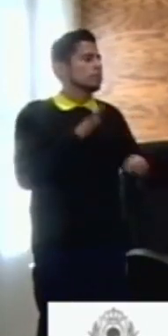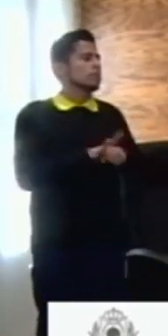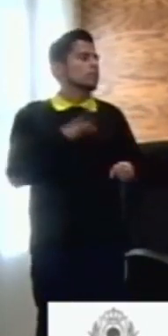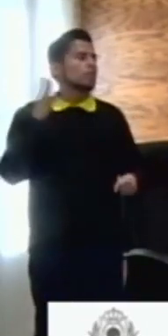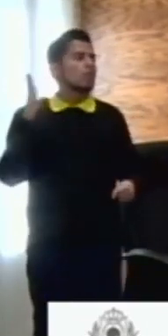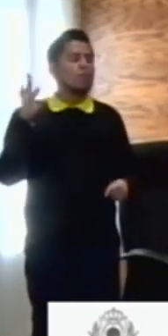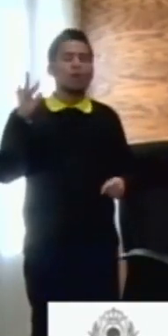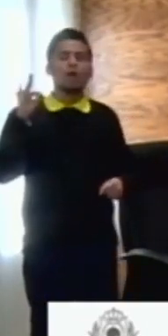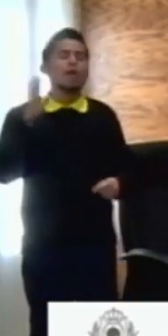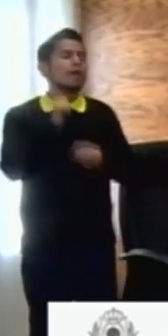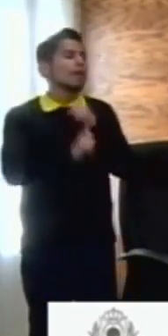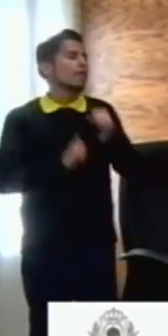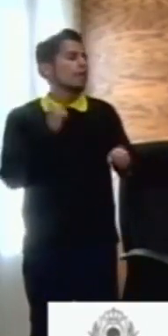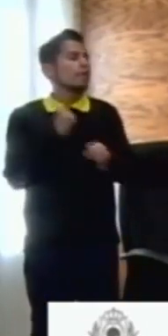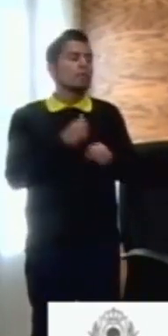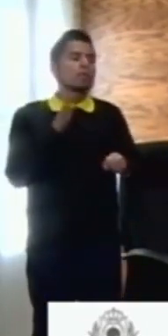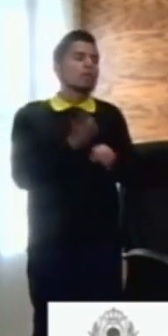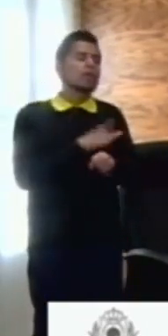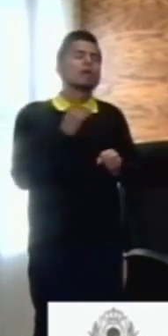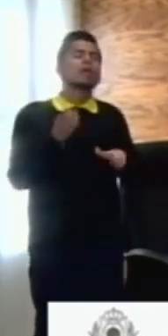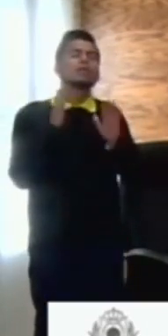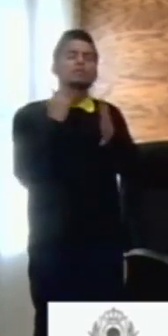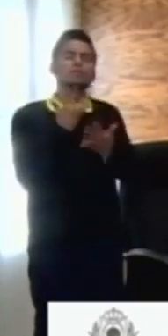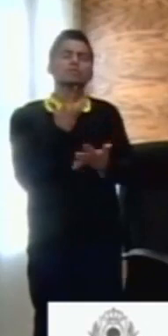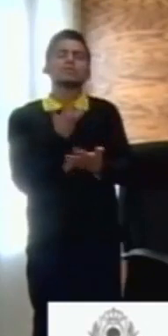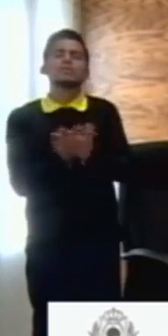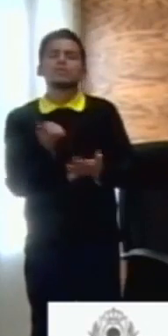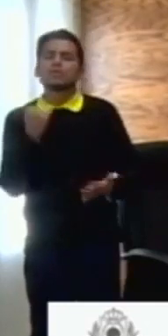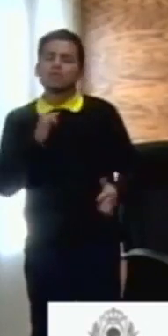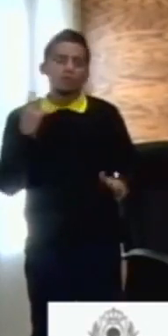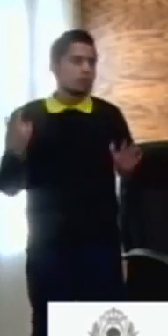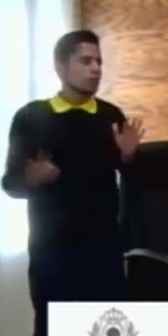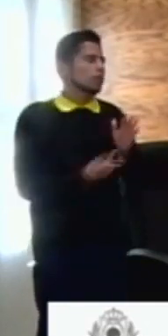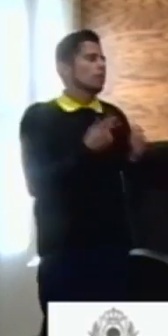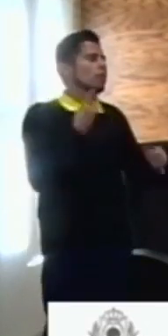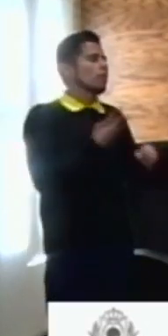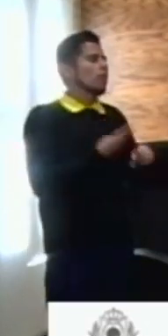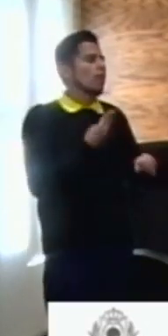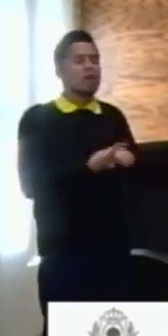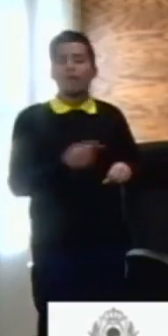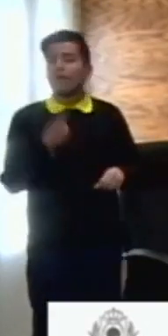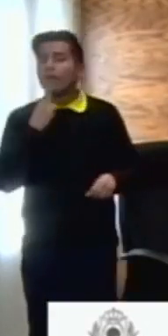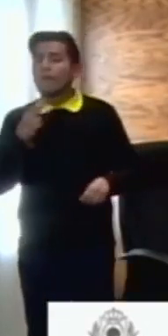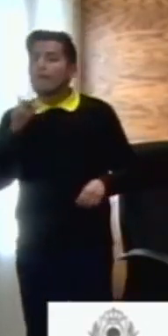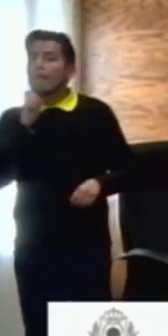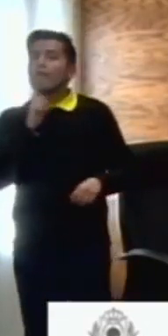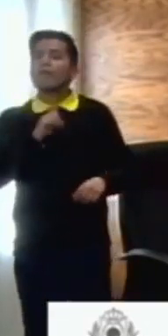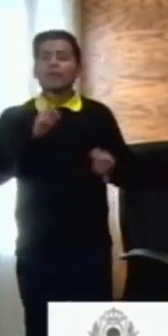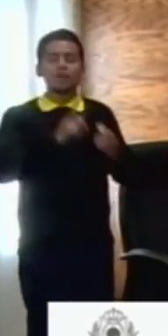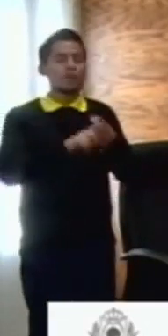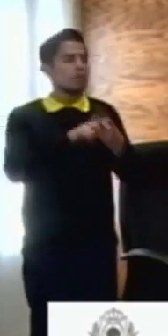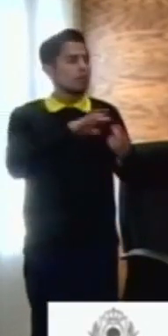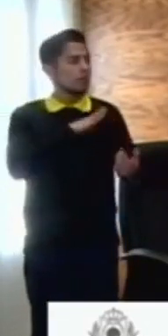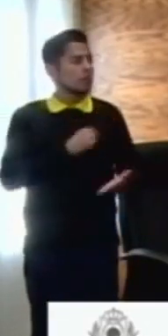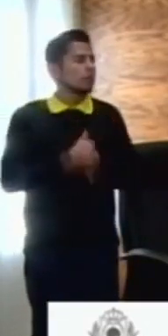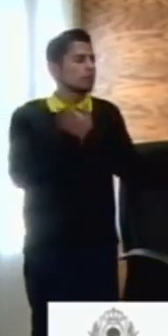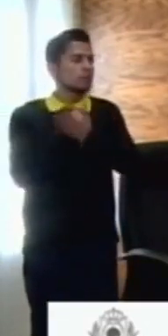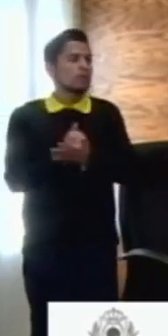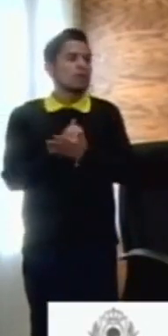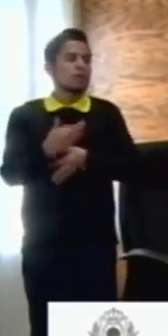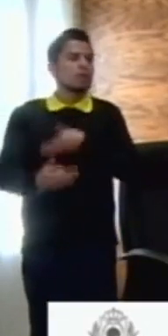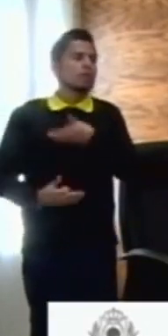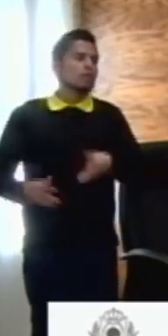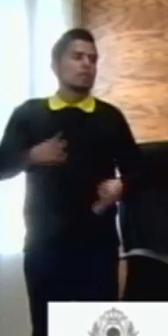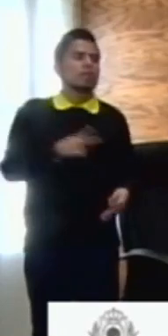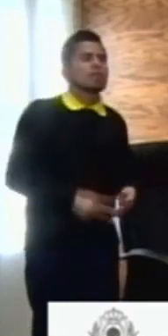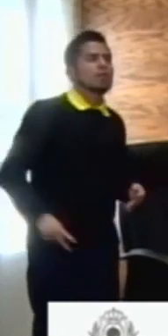40 años ya que se dejará descansar y con ello se reactivarán los mantos freáticos beneficiando a la población de